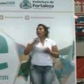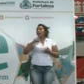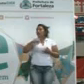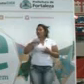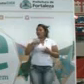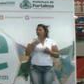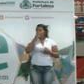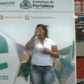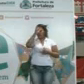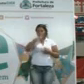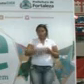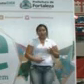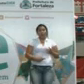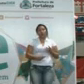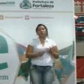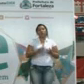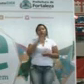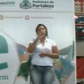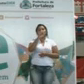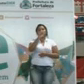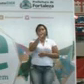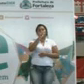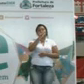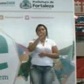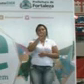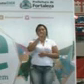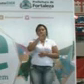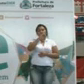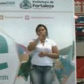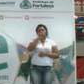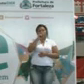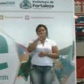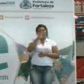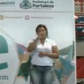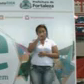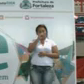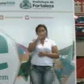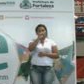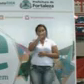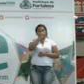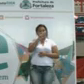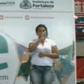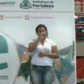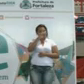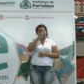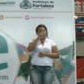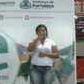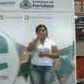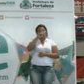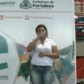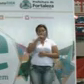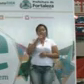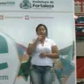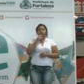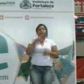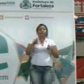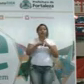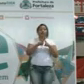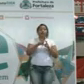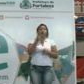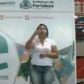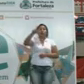não o cidadão Aloysio Azevedo. Terminado o naturalismo, lá vem a poesia parnasiana, Olavo Bilac,